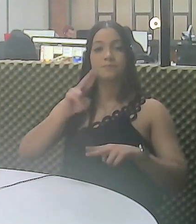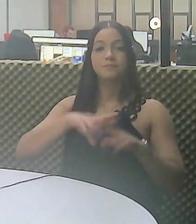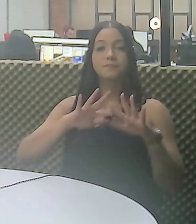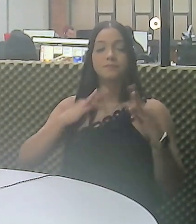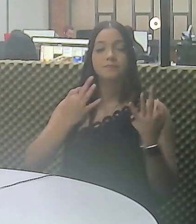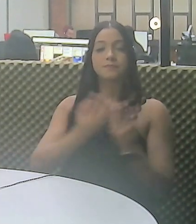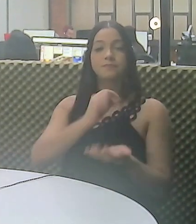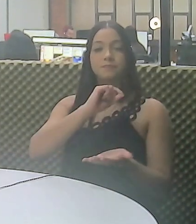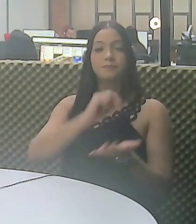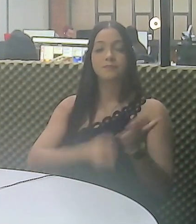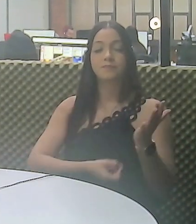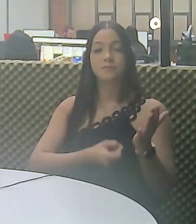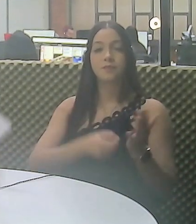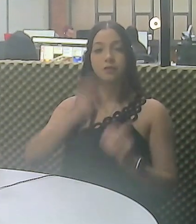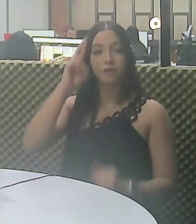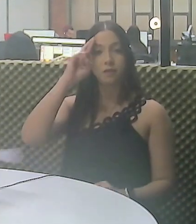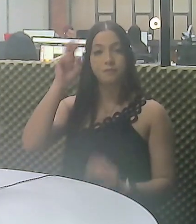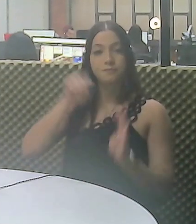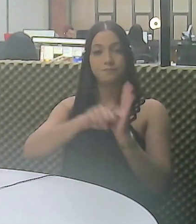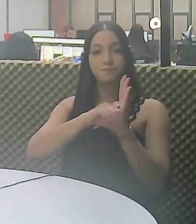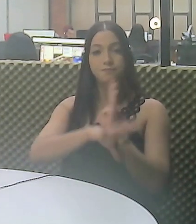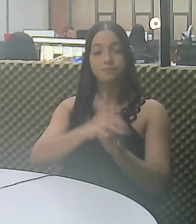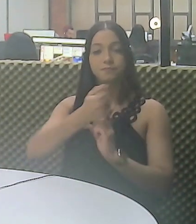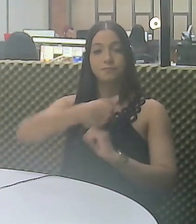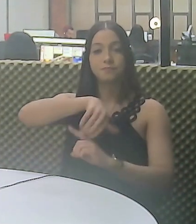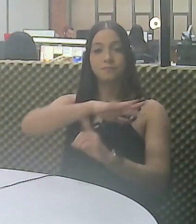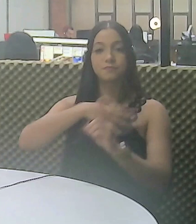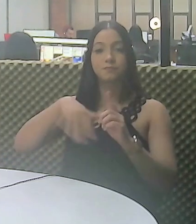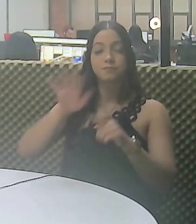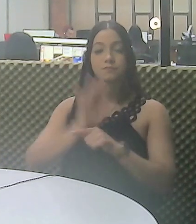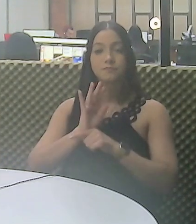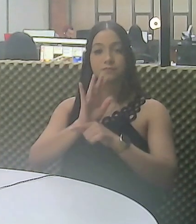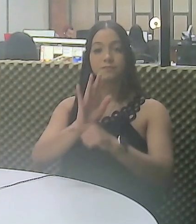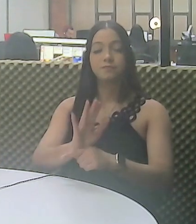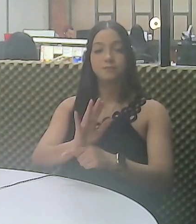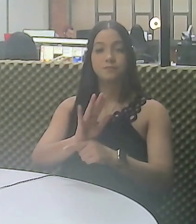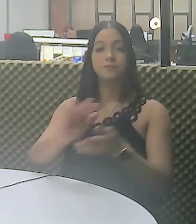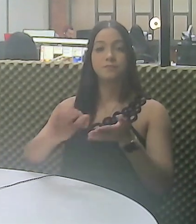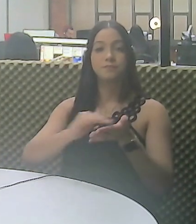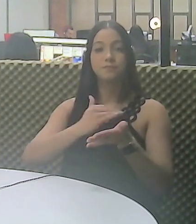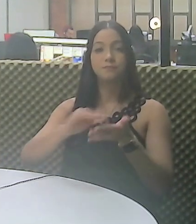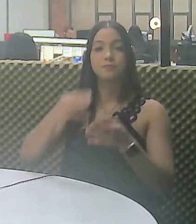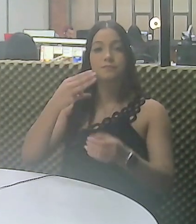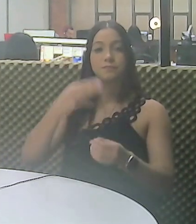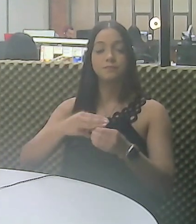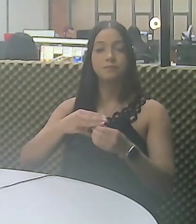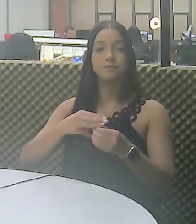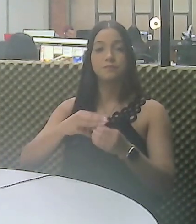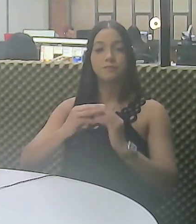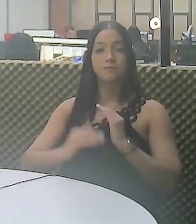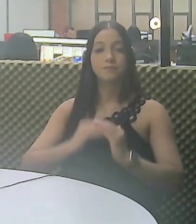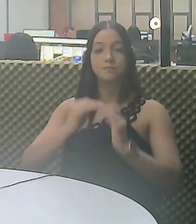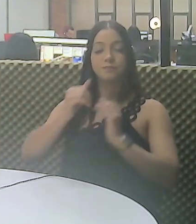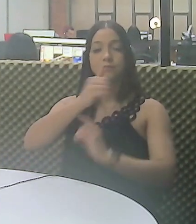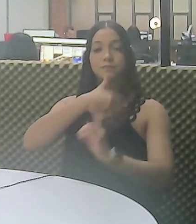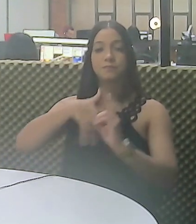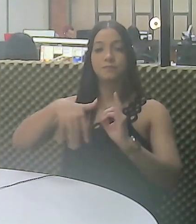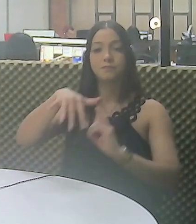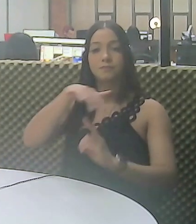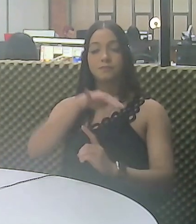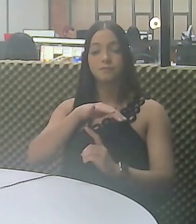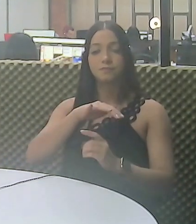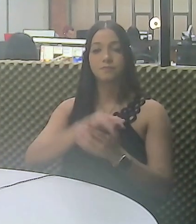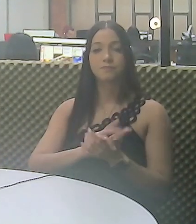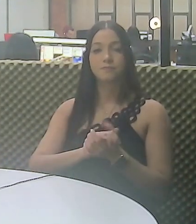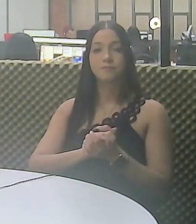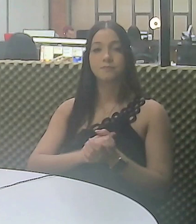famílias cadastradas na Diretoria de Benefícios Socioassistenciais, por meio da Secretaria Municipal de Desenvolvimento Social.